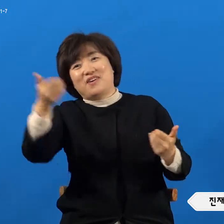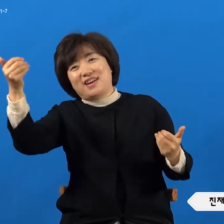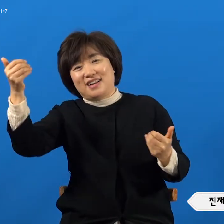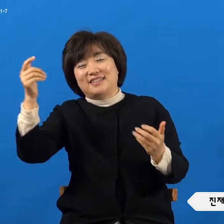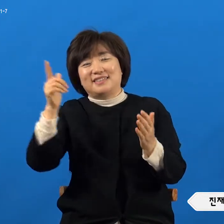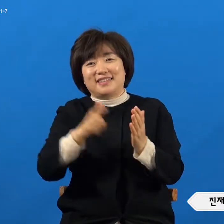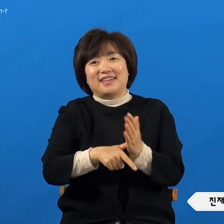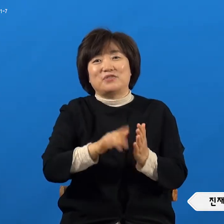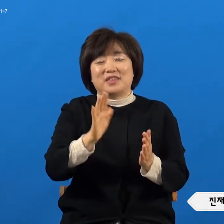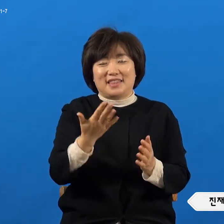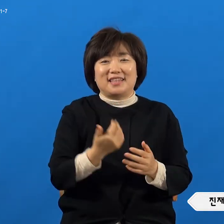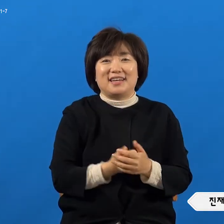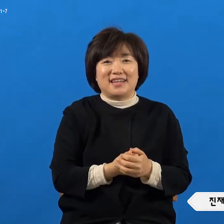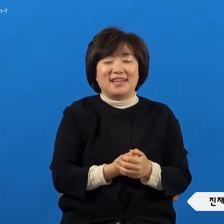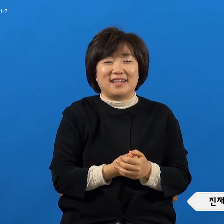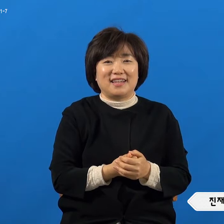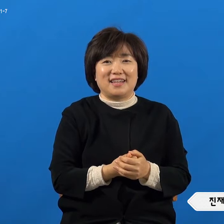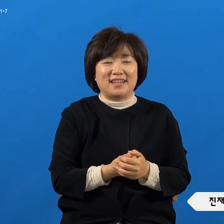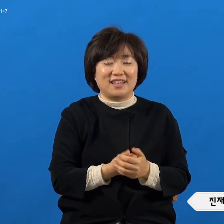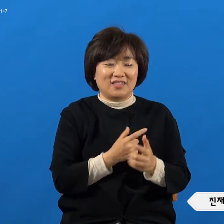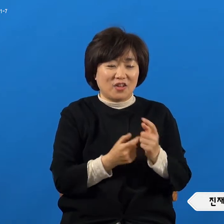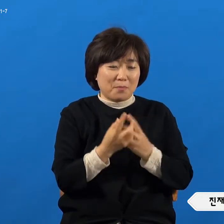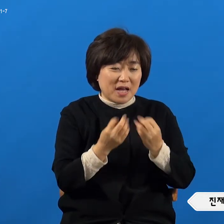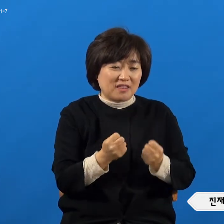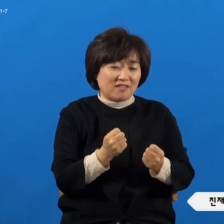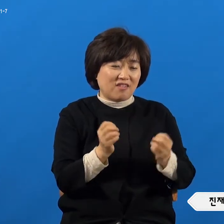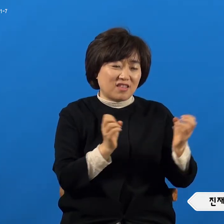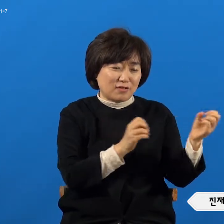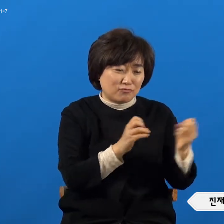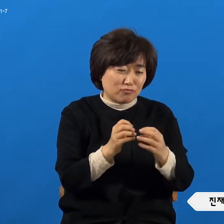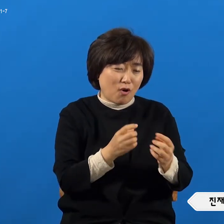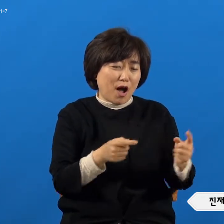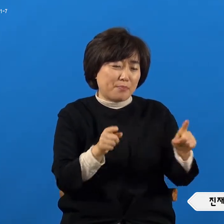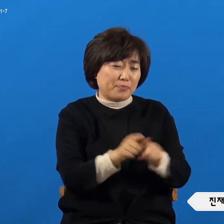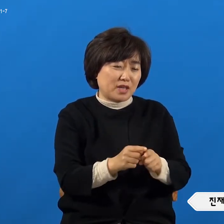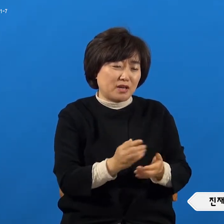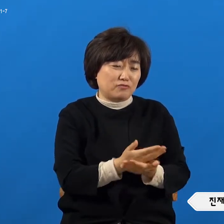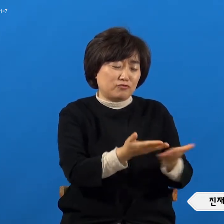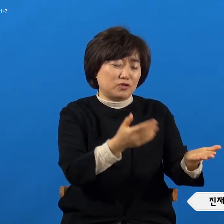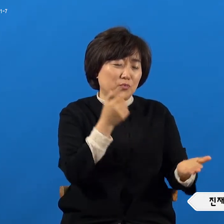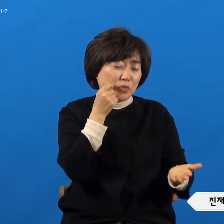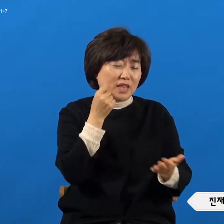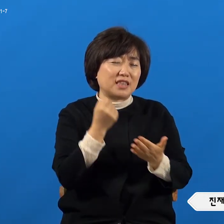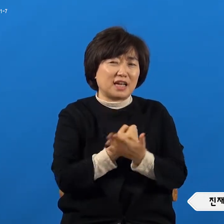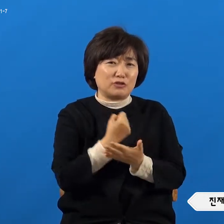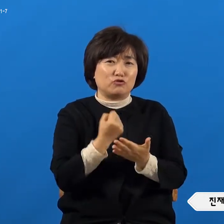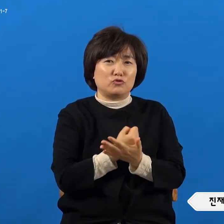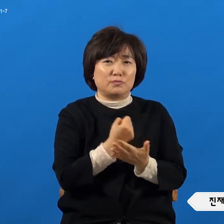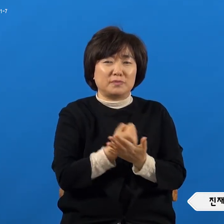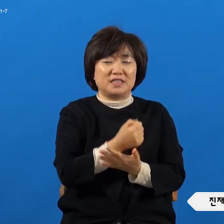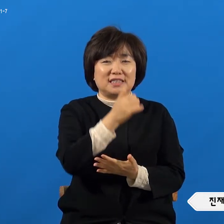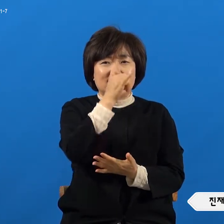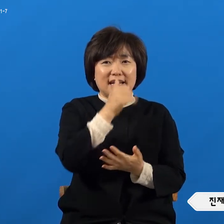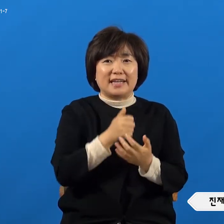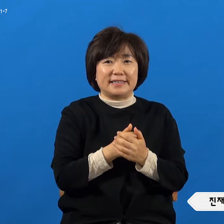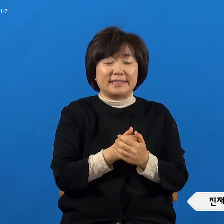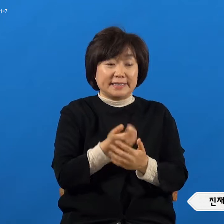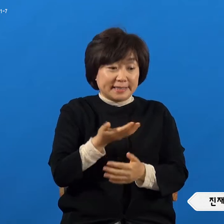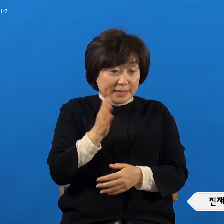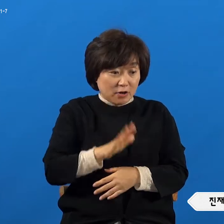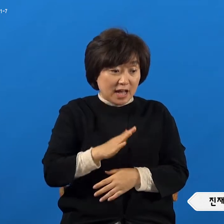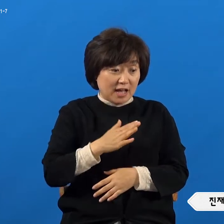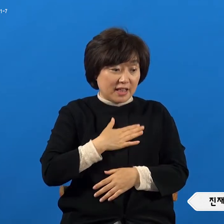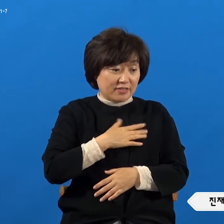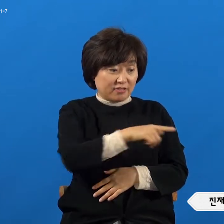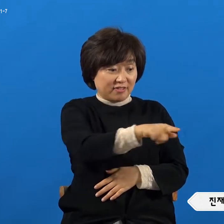때가 되었다니 좀 더 많은 것을 나누고 좀 더 많은 것을 함께하지 못한 아쉬움이 밀려온다. 그러나 너희들이 나에게